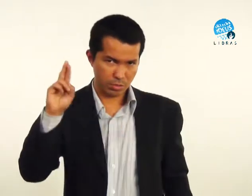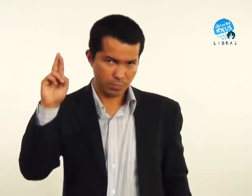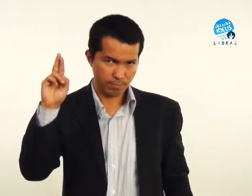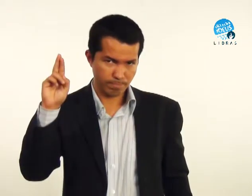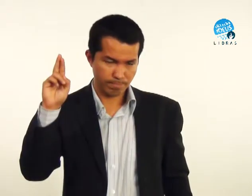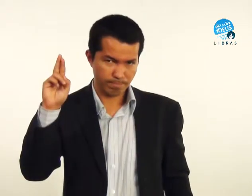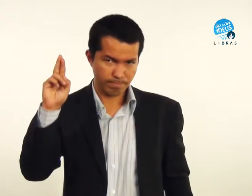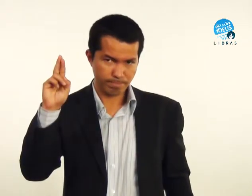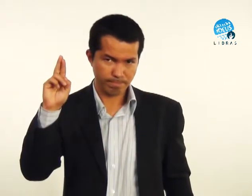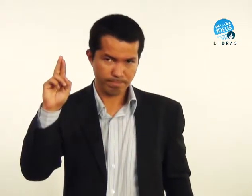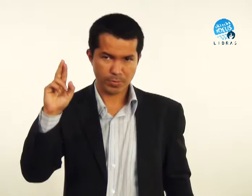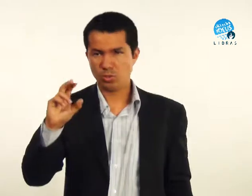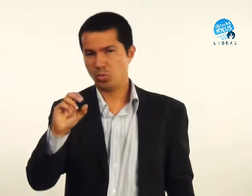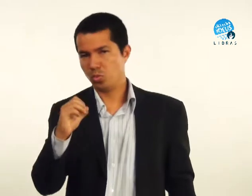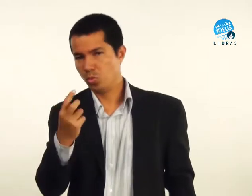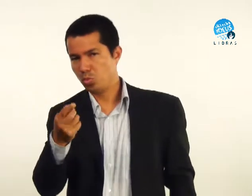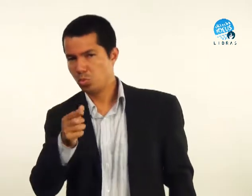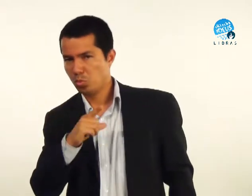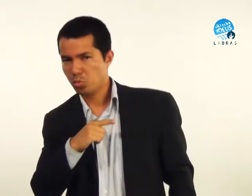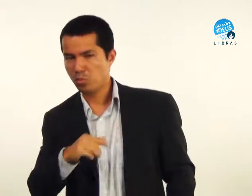só Jesus, não uma